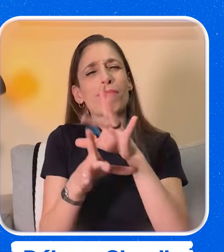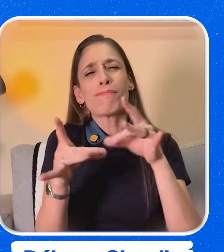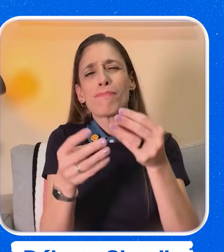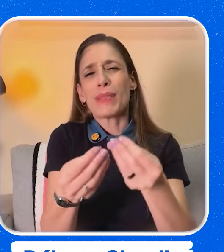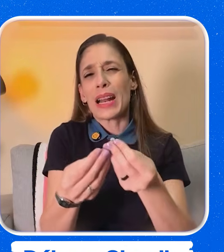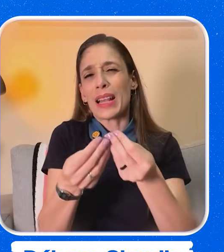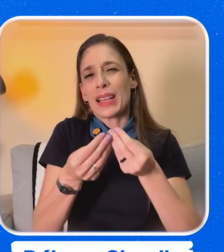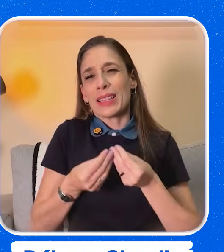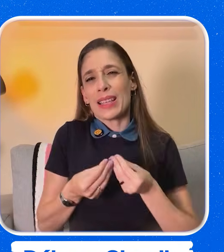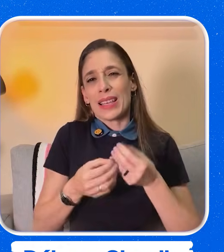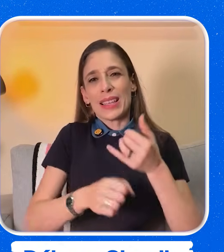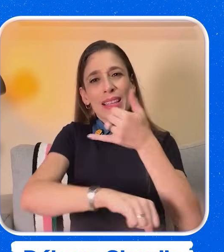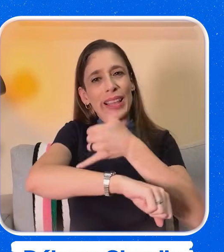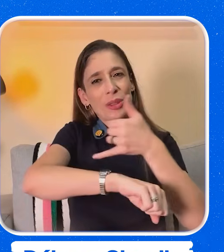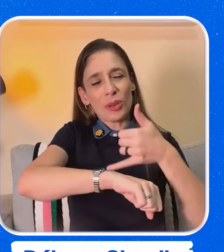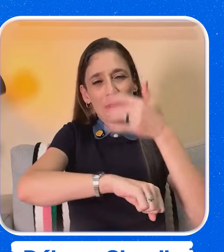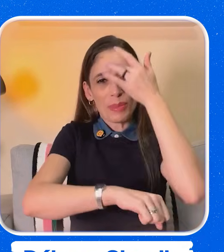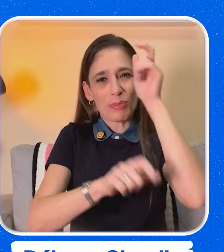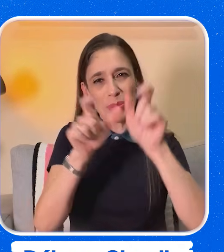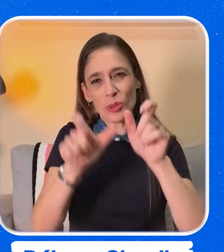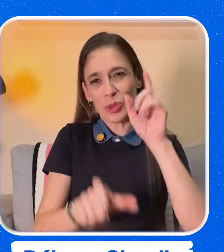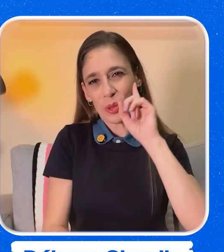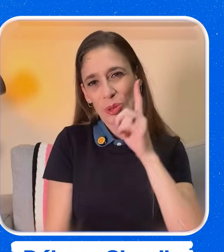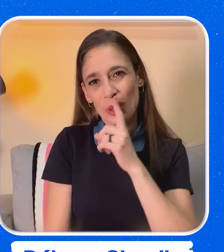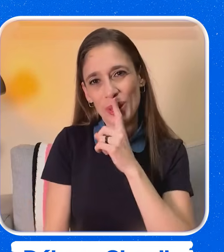uma pessoa surda.